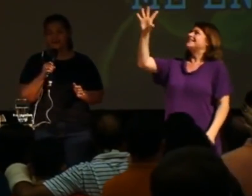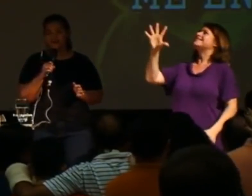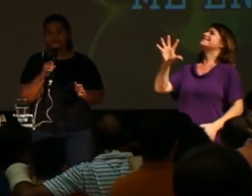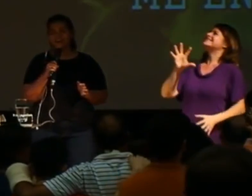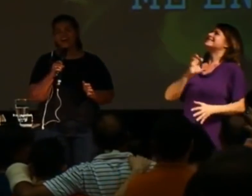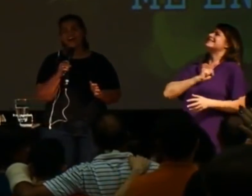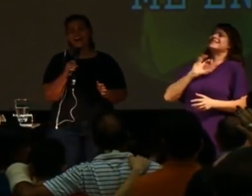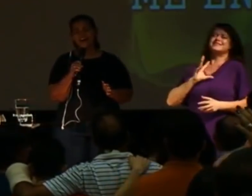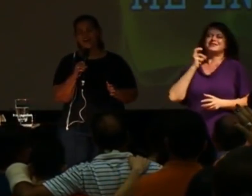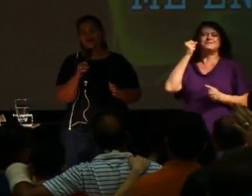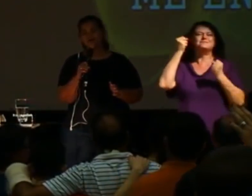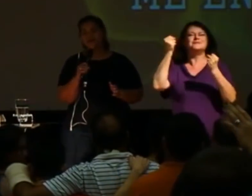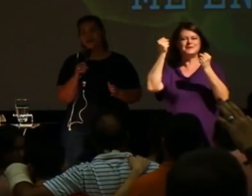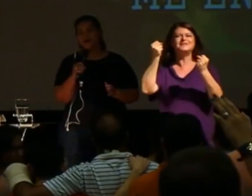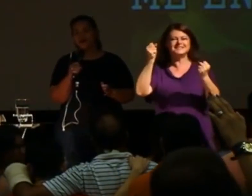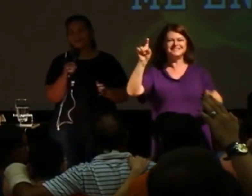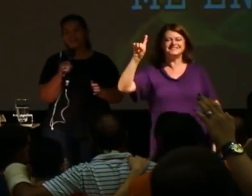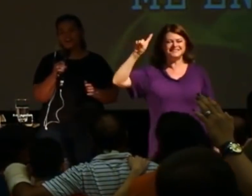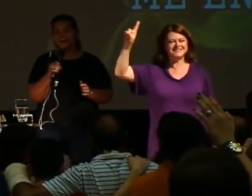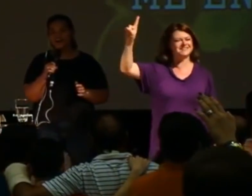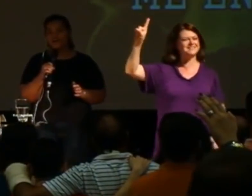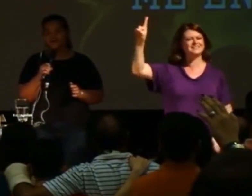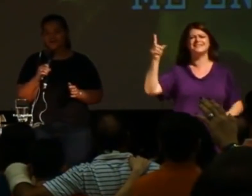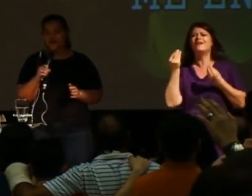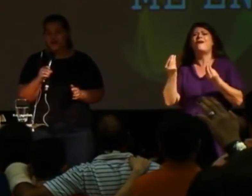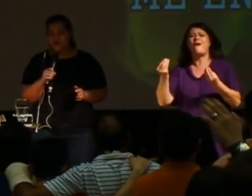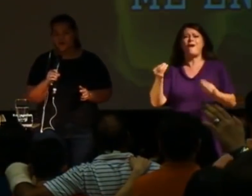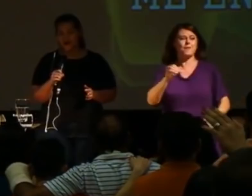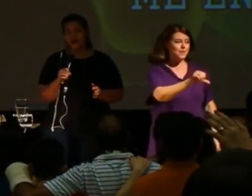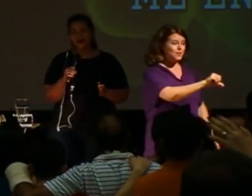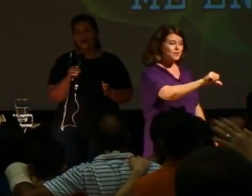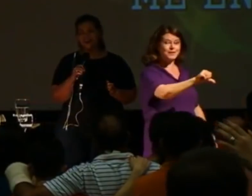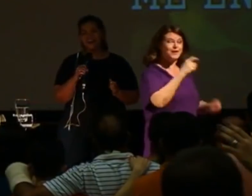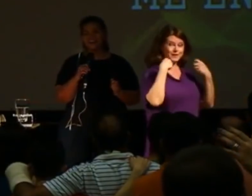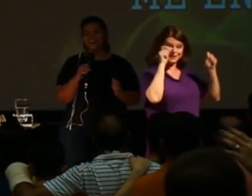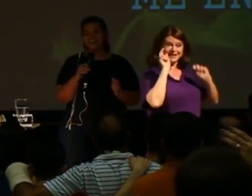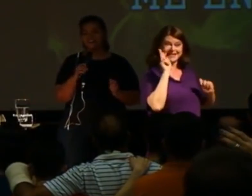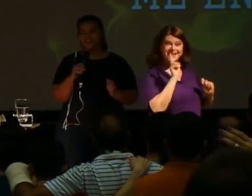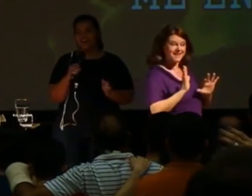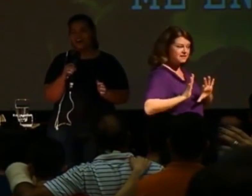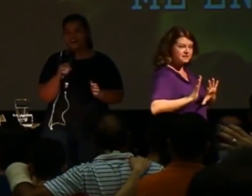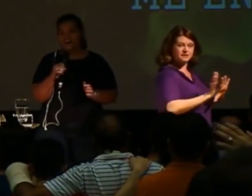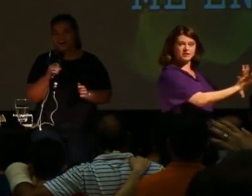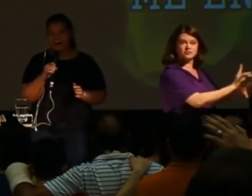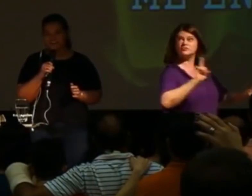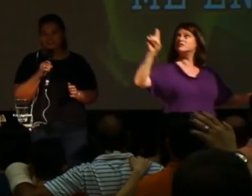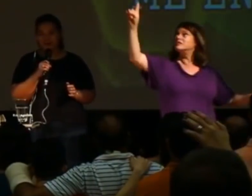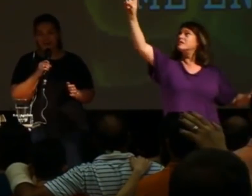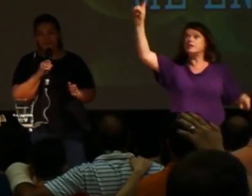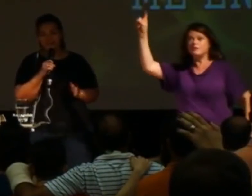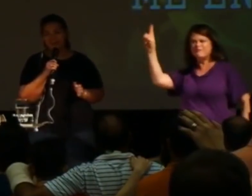infinito e ousado amor de Deus, oh, que deixa